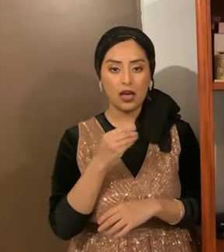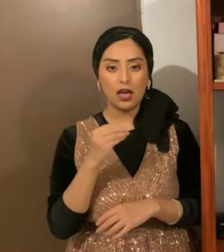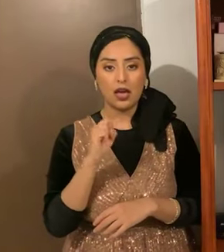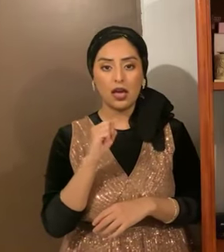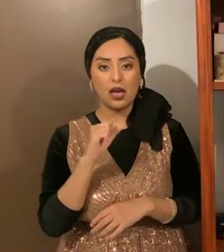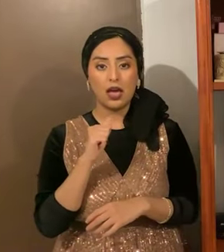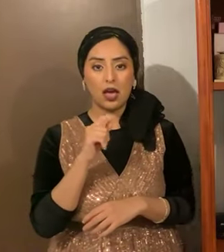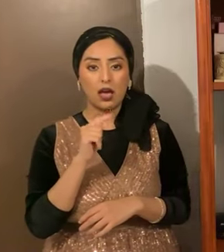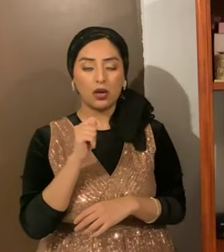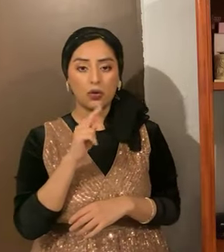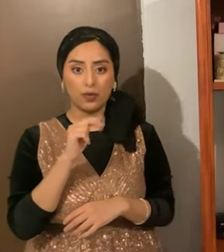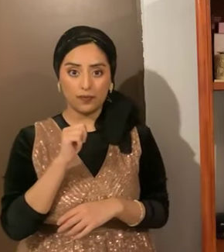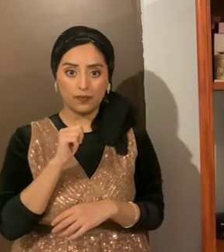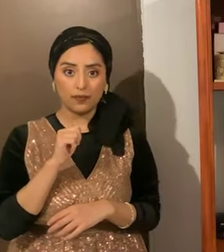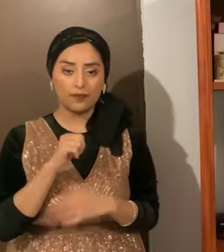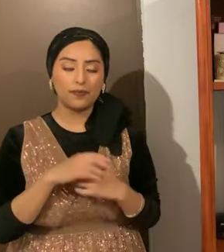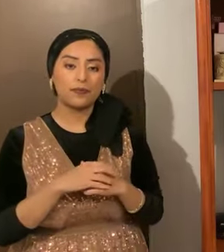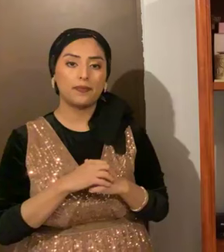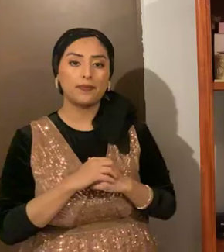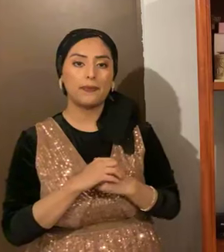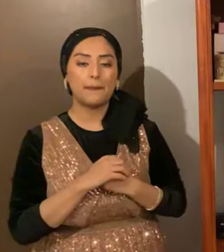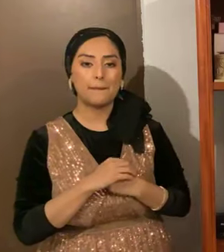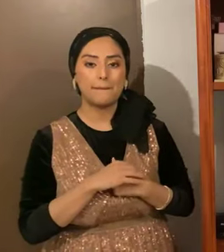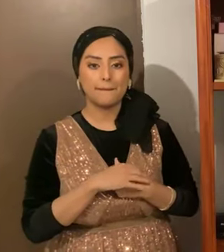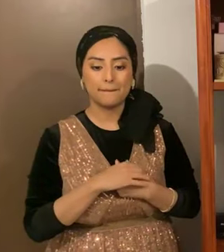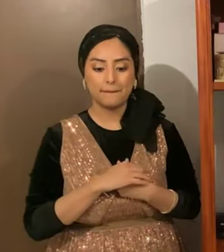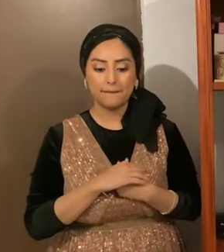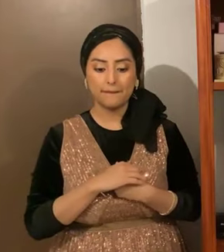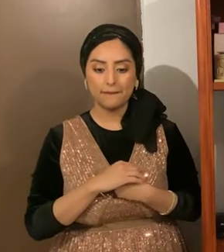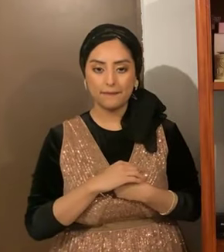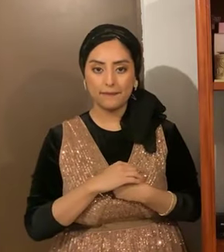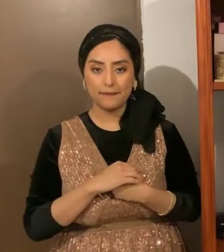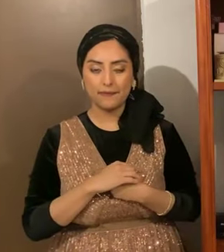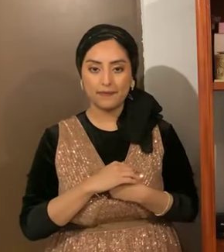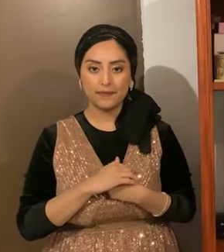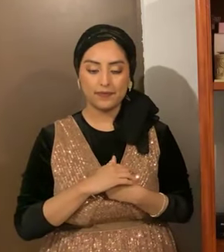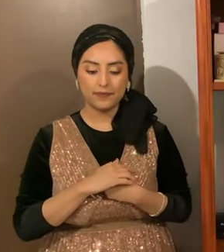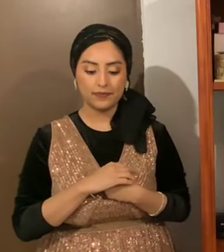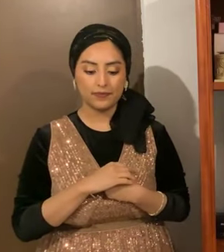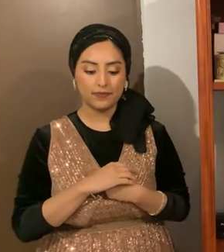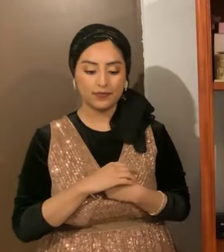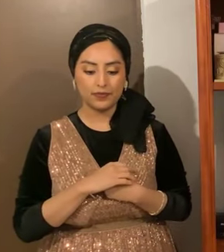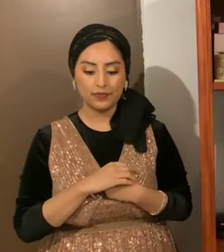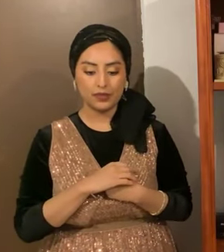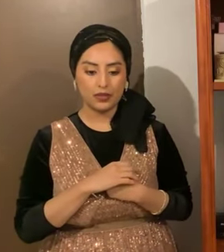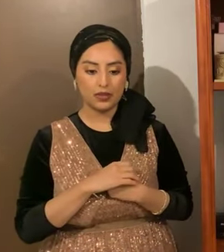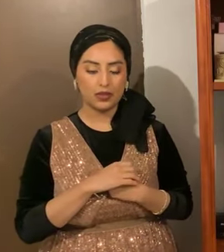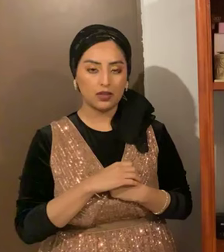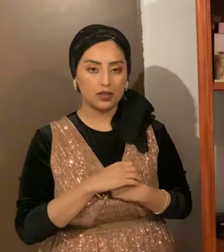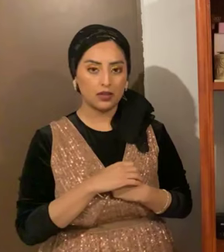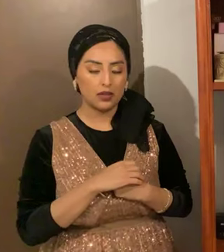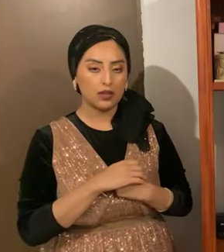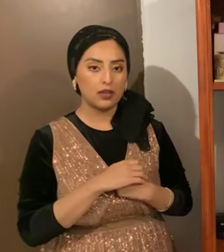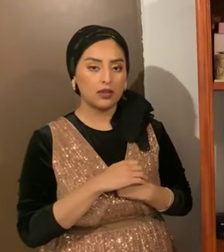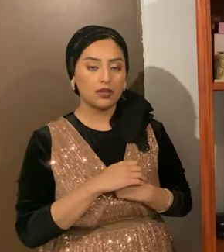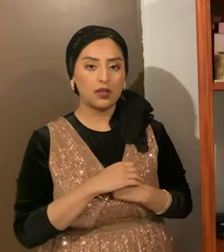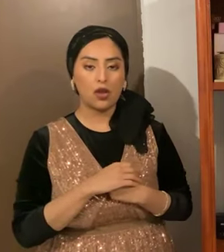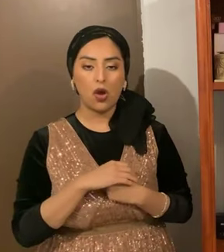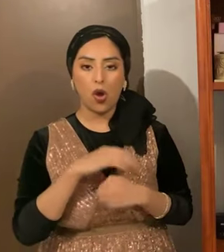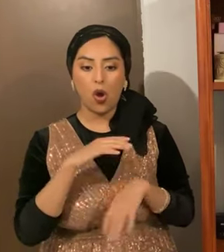Saturno. Recuerden que Venus y Júpiter y Saturno representan a Yahshua Mashiach. En